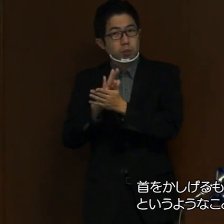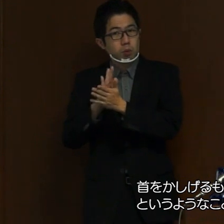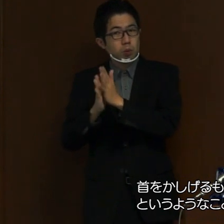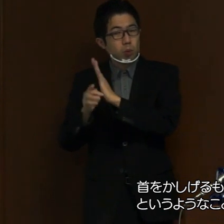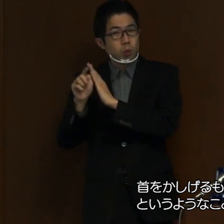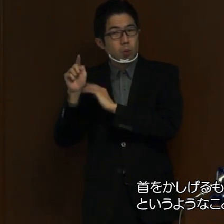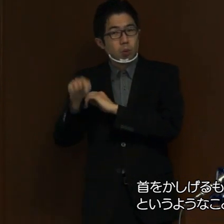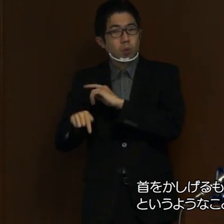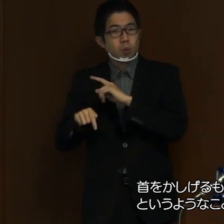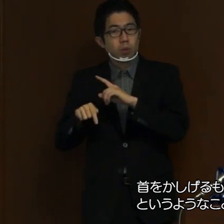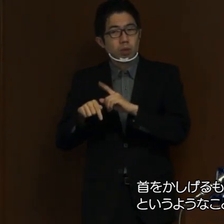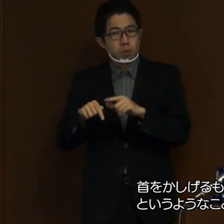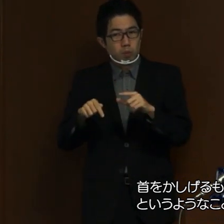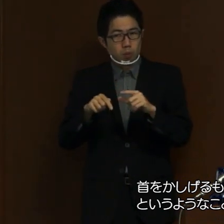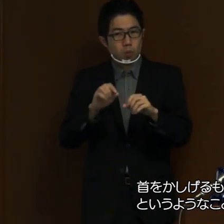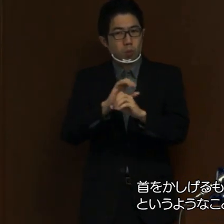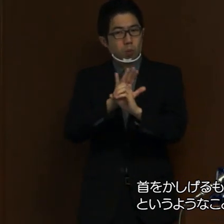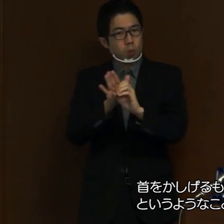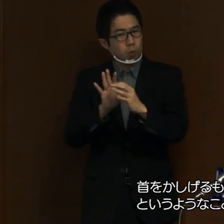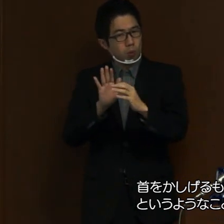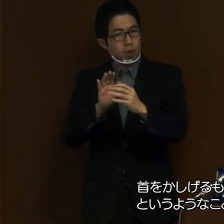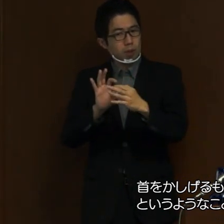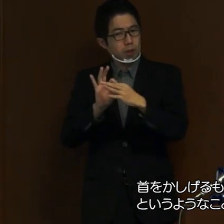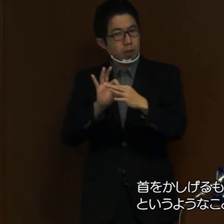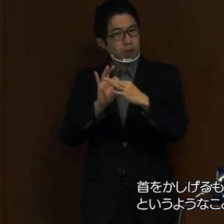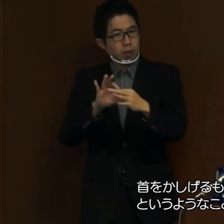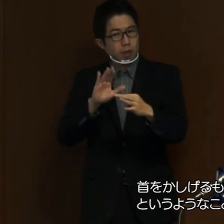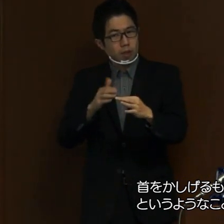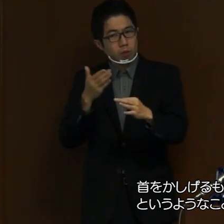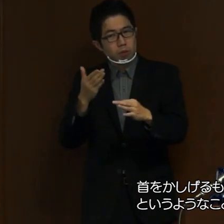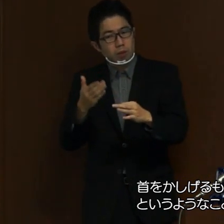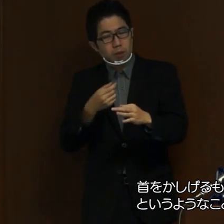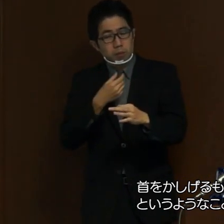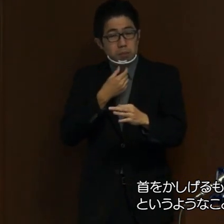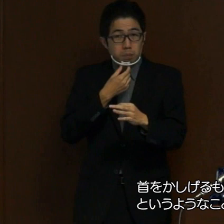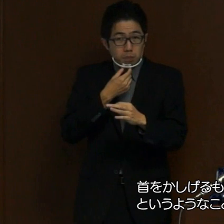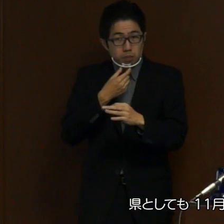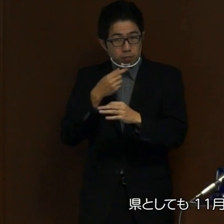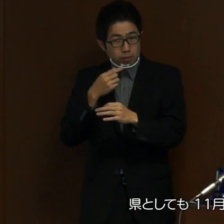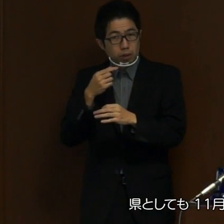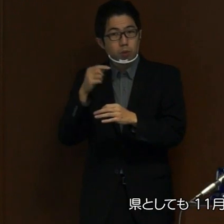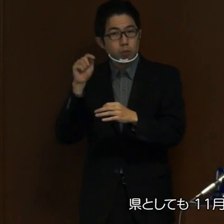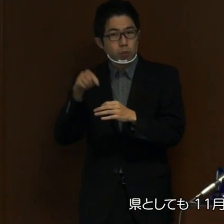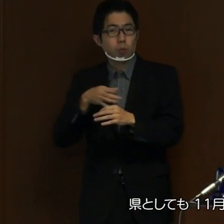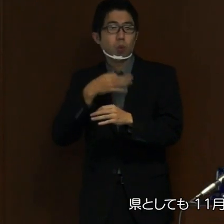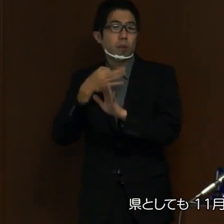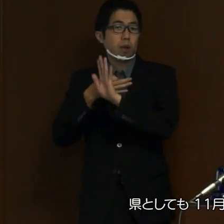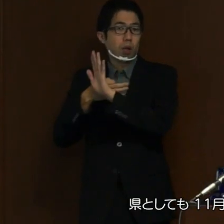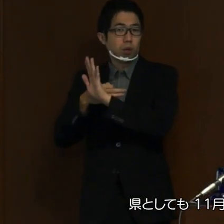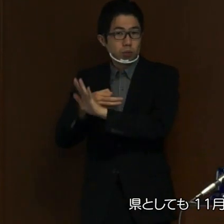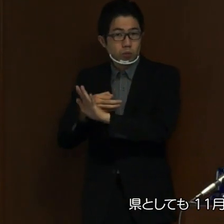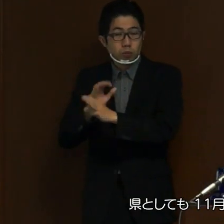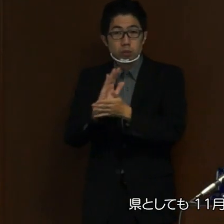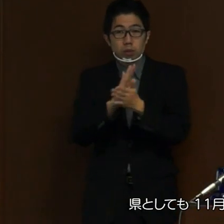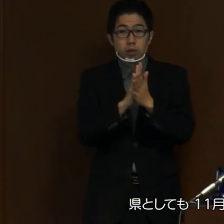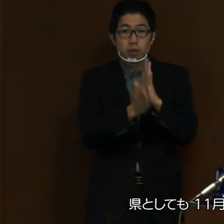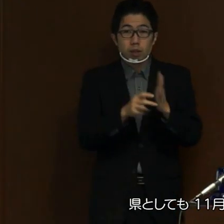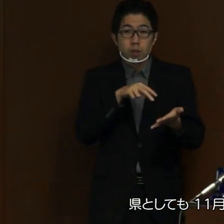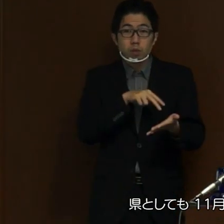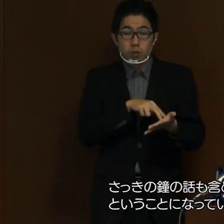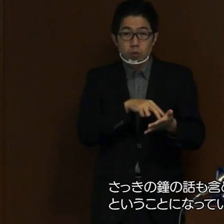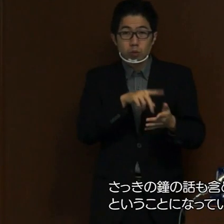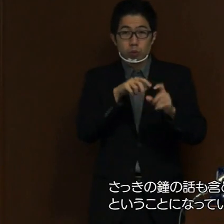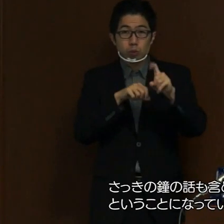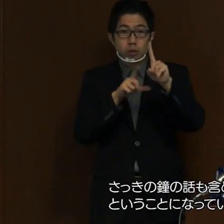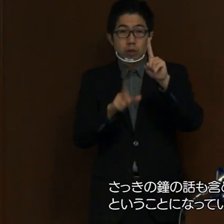なことを今月発言言っていて、で県としても11月予算にもさ